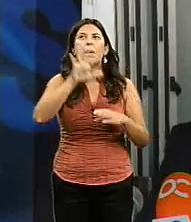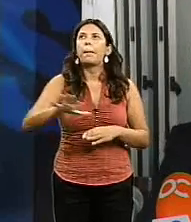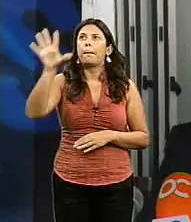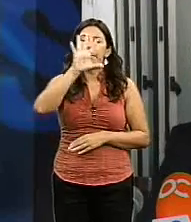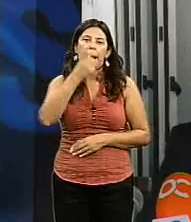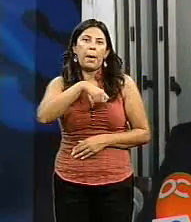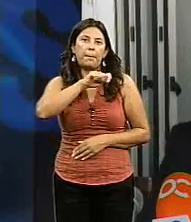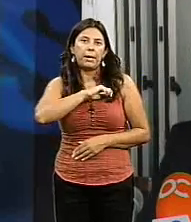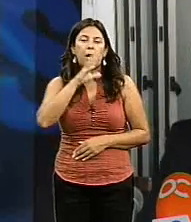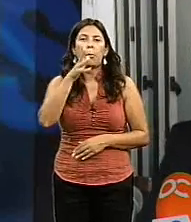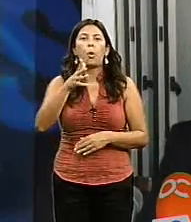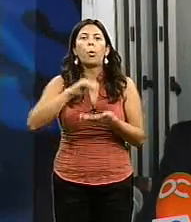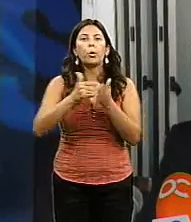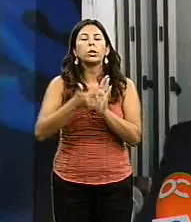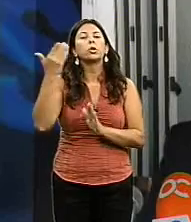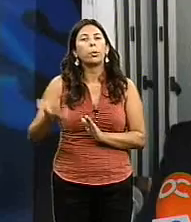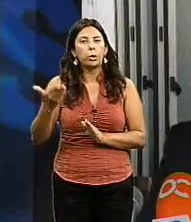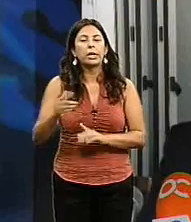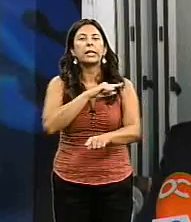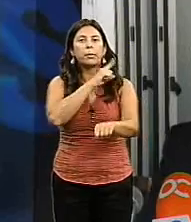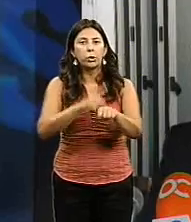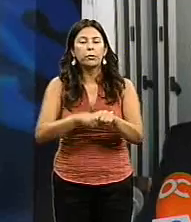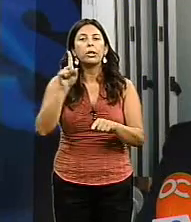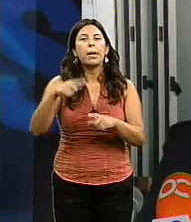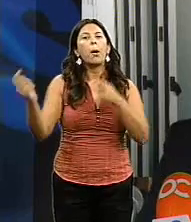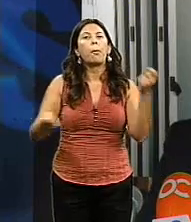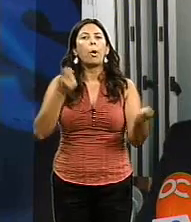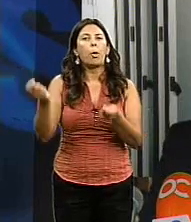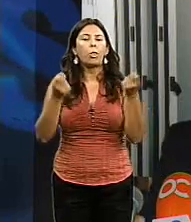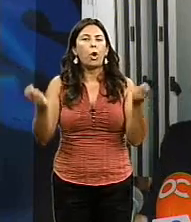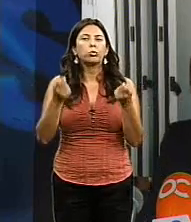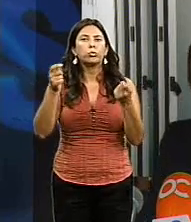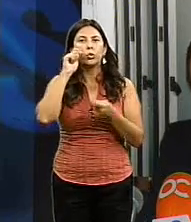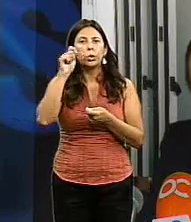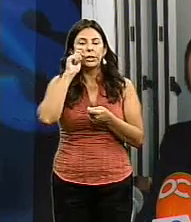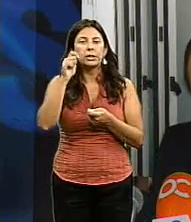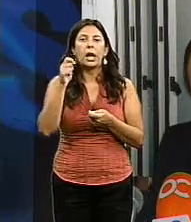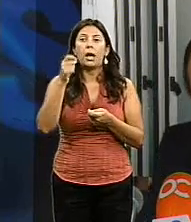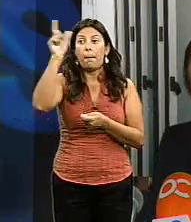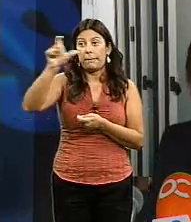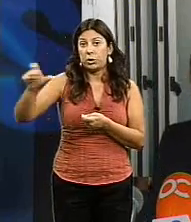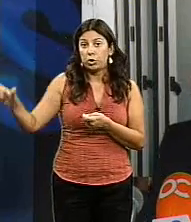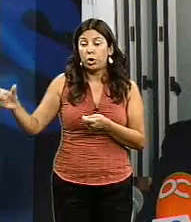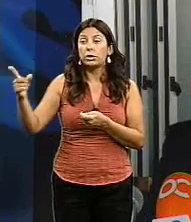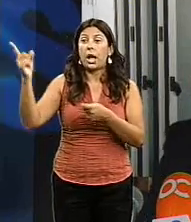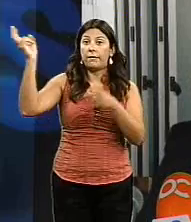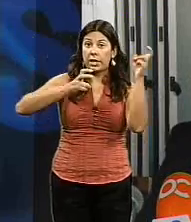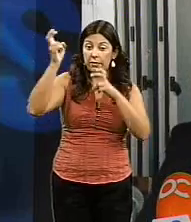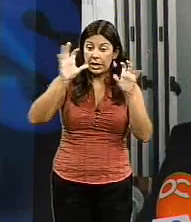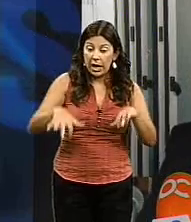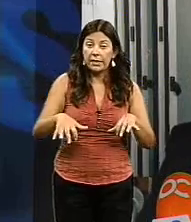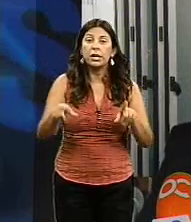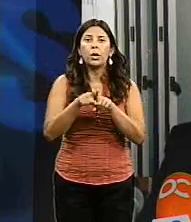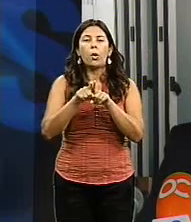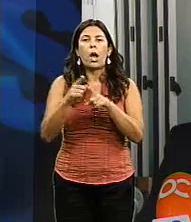gran proyecto deportivo y como gran proyecto de promoción turística. Que estas personas que van a estar aquí van a ser los mejores